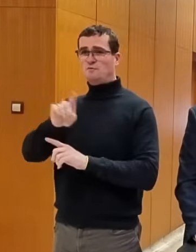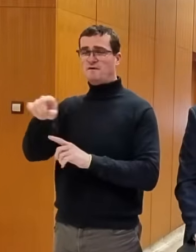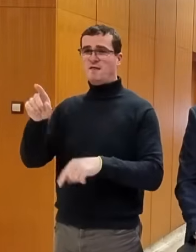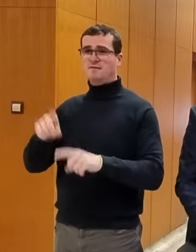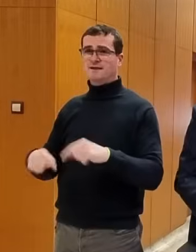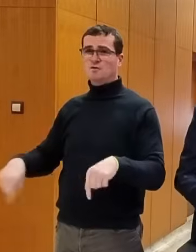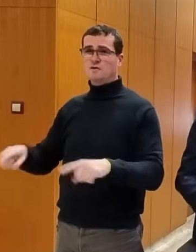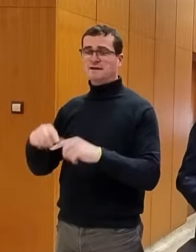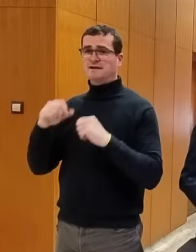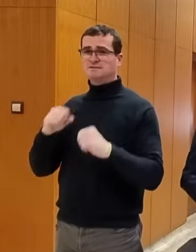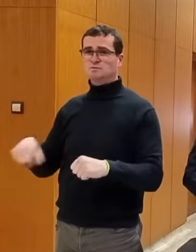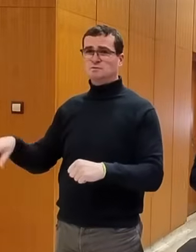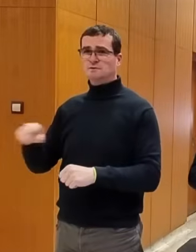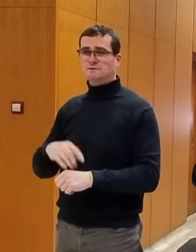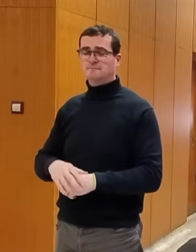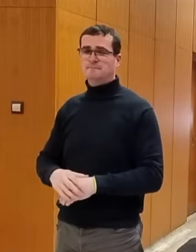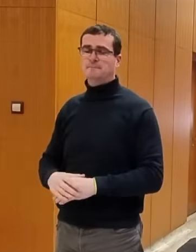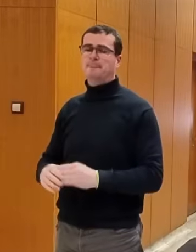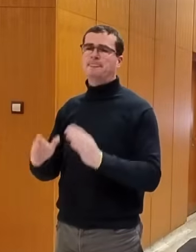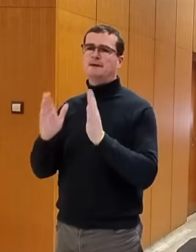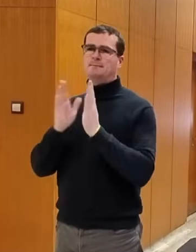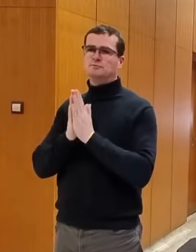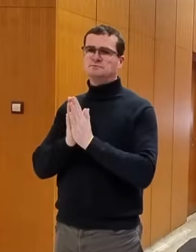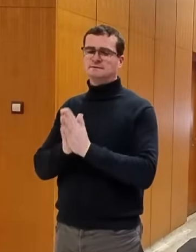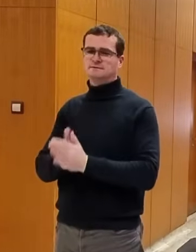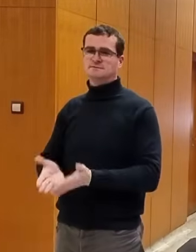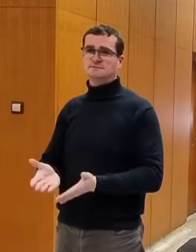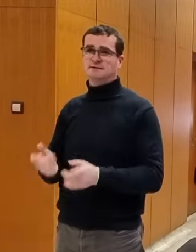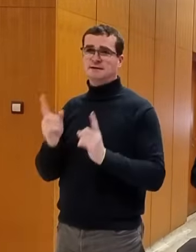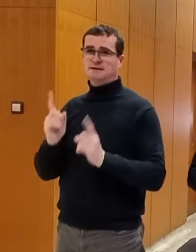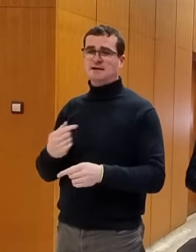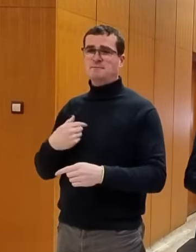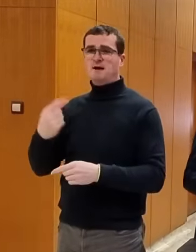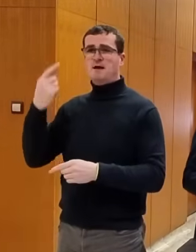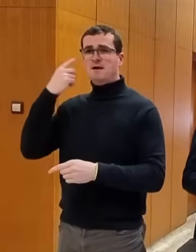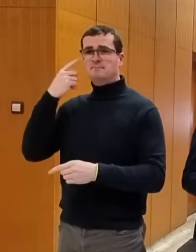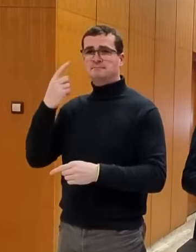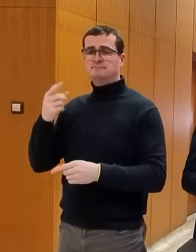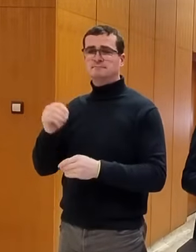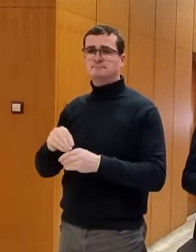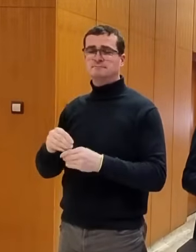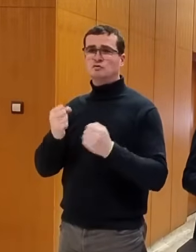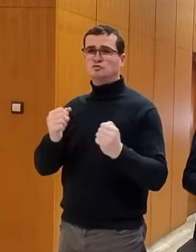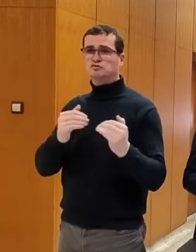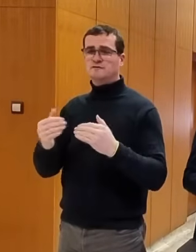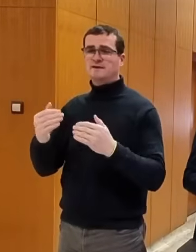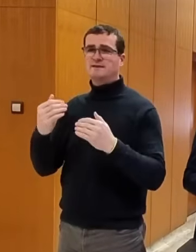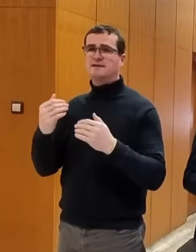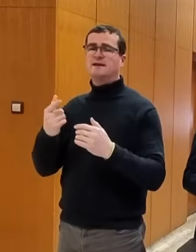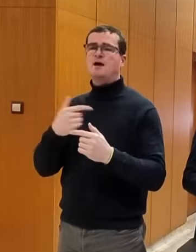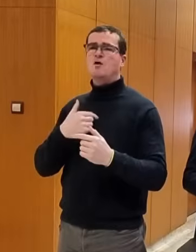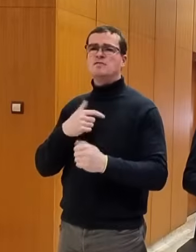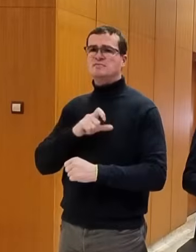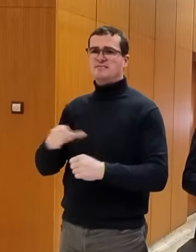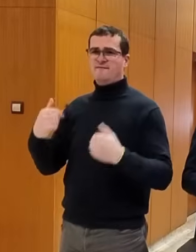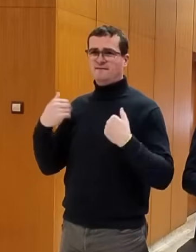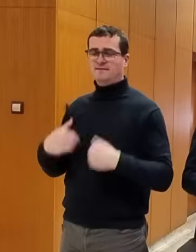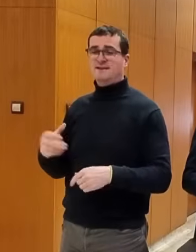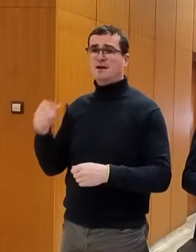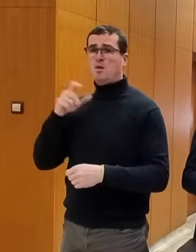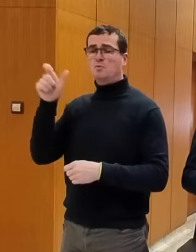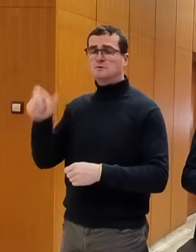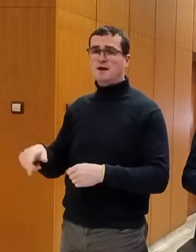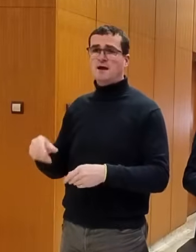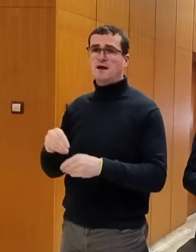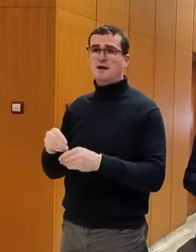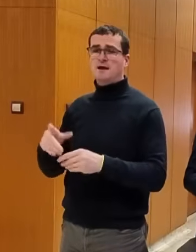Ale viete, ale za prvé, treba si uvedomiť a dodržiavať princíp prezumpcie neviny. Kým tí ľudia nie